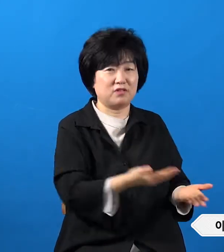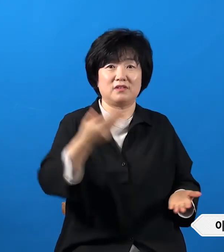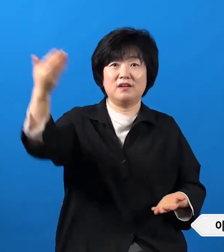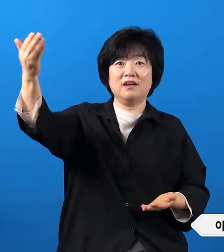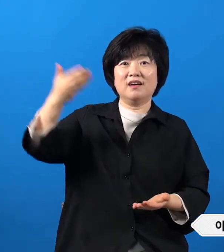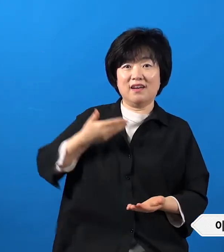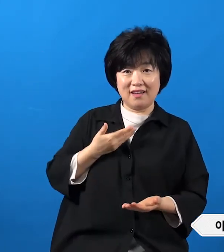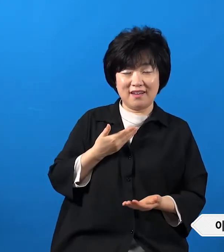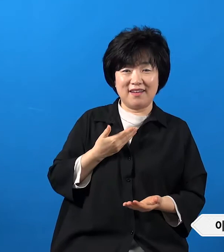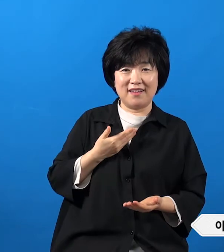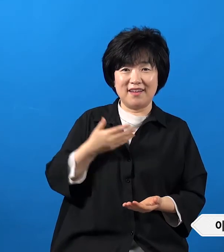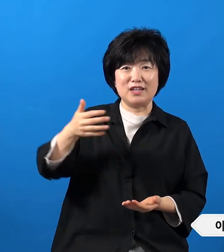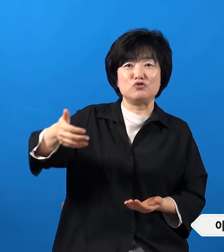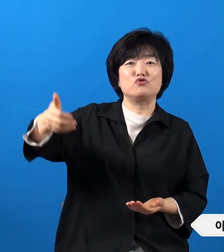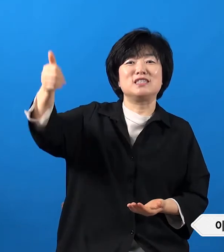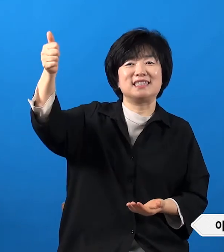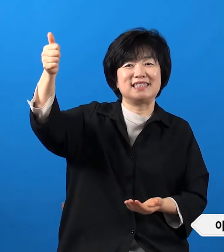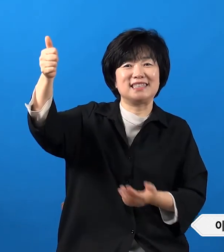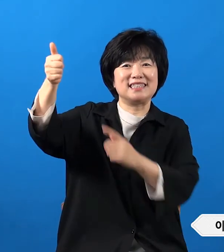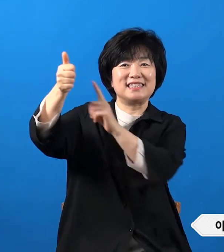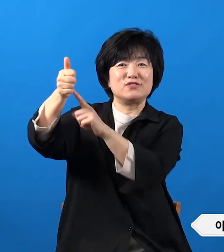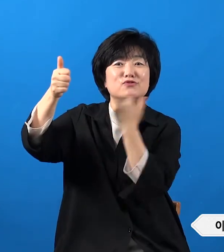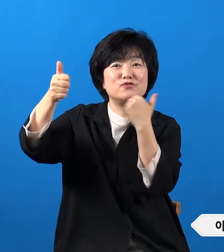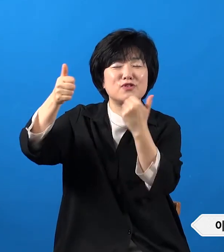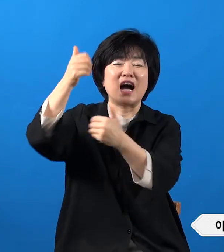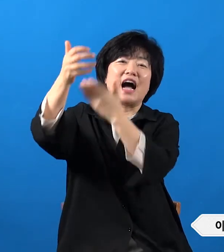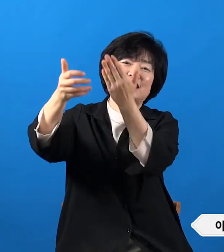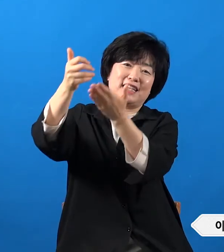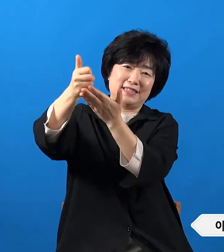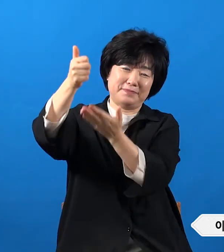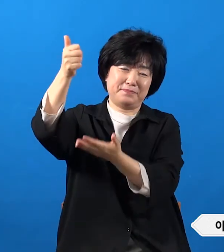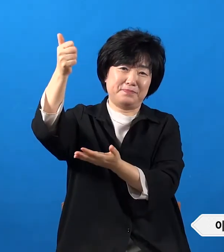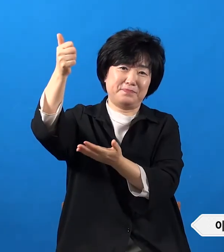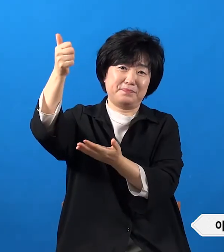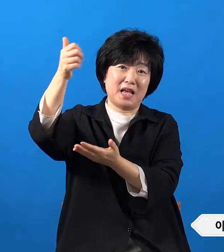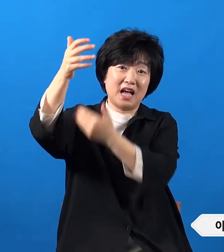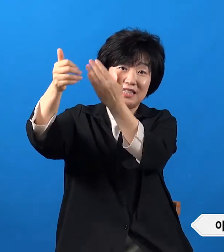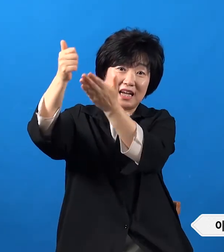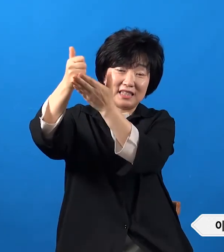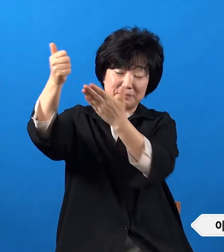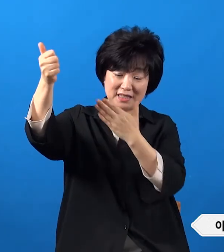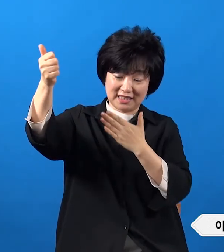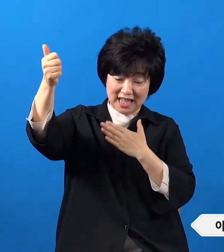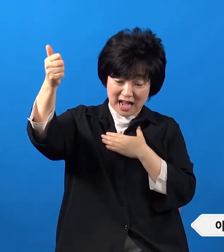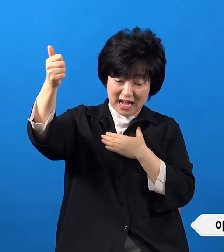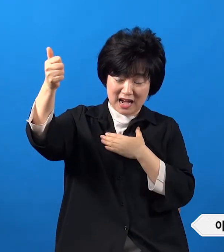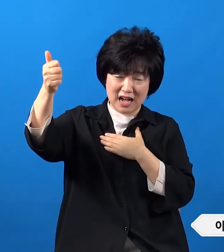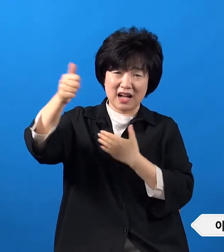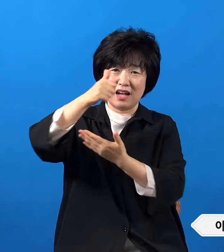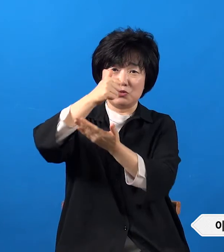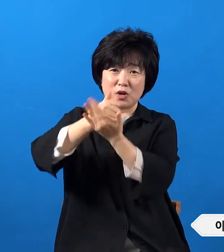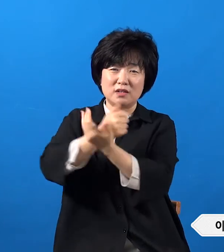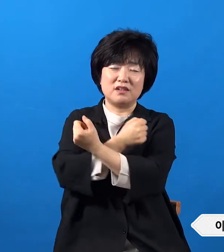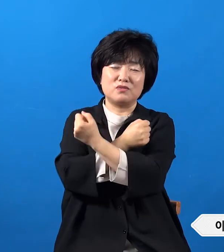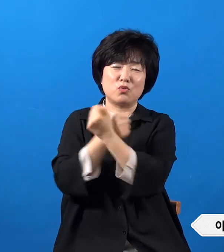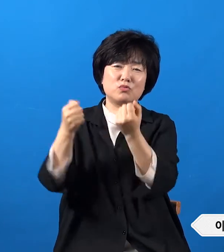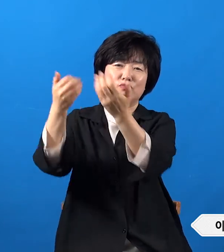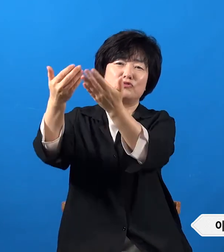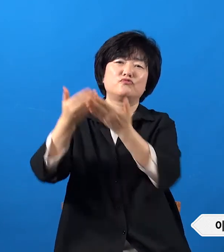나타난 이 주인에서 우리의 주인 되신 하나님을 보셔야 돼요. 하나님이 저와 여러분을 그렇게 용서하셨다는